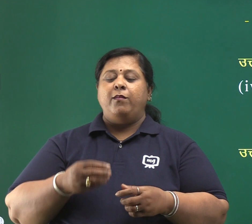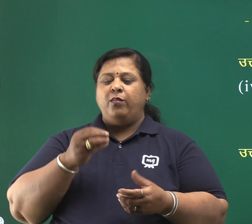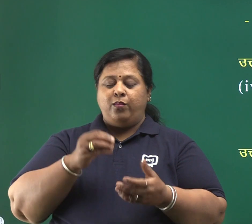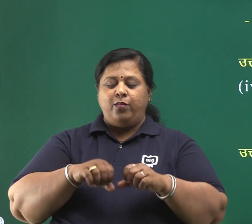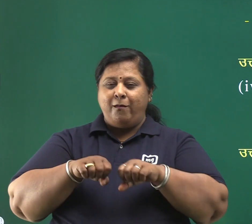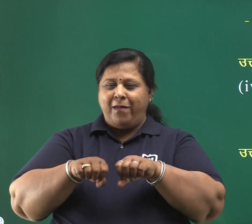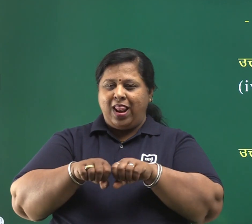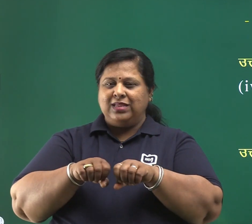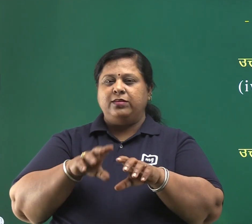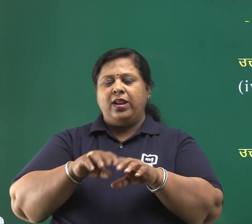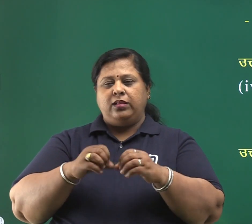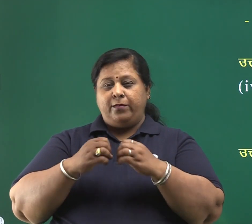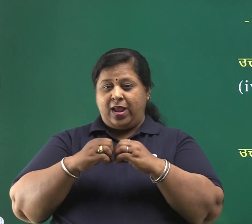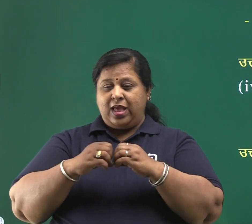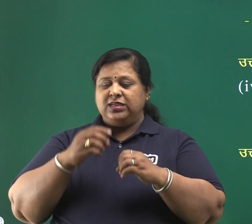पौष्टिक आहार की